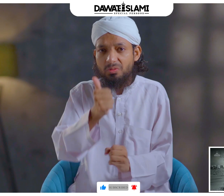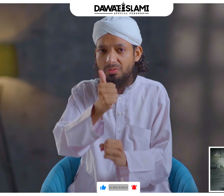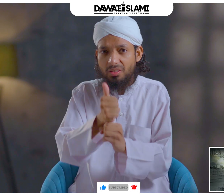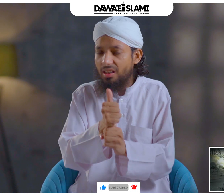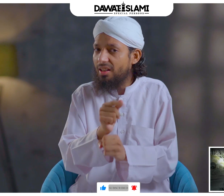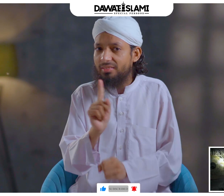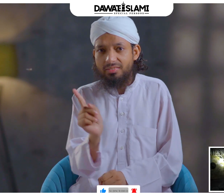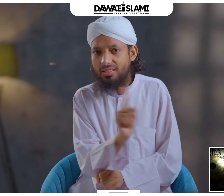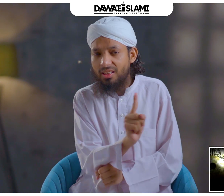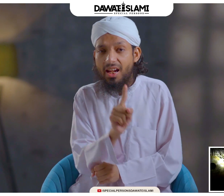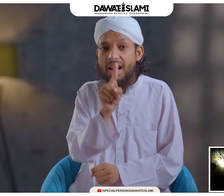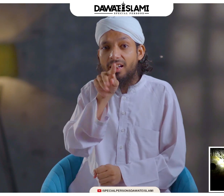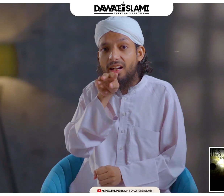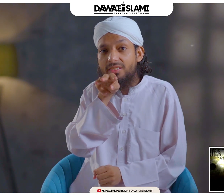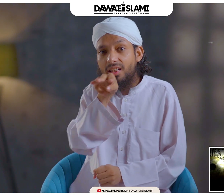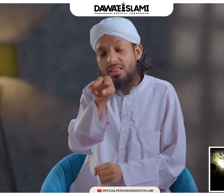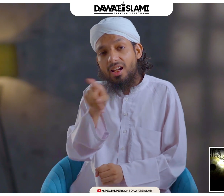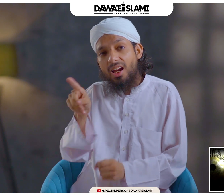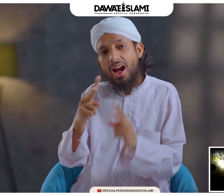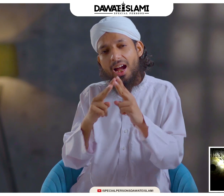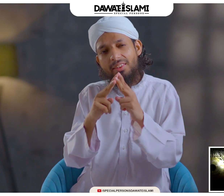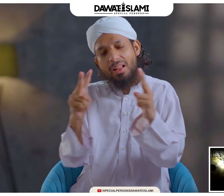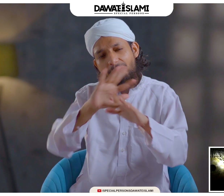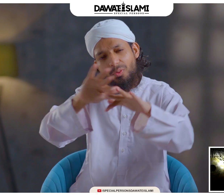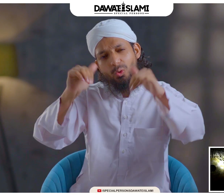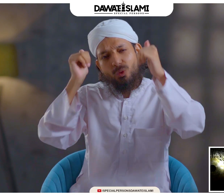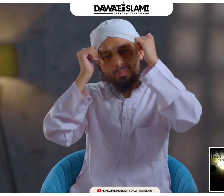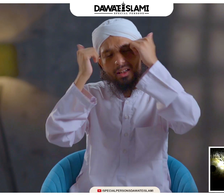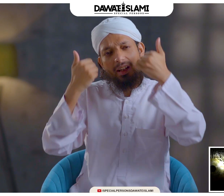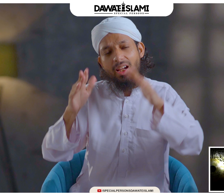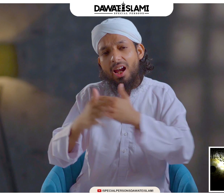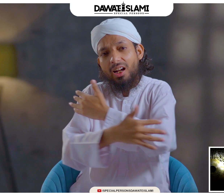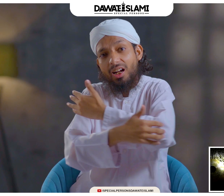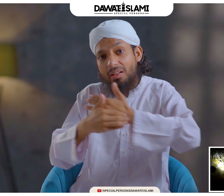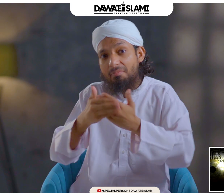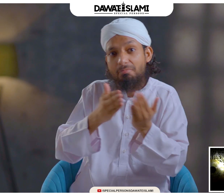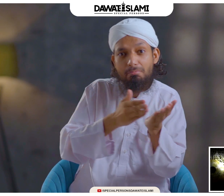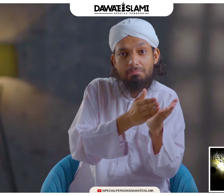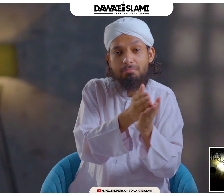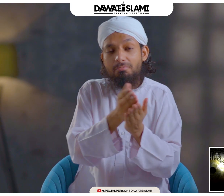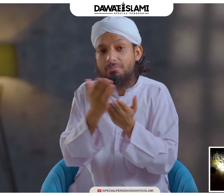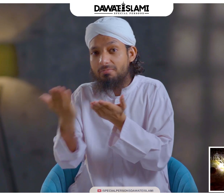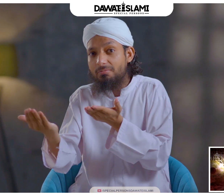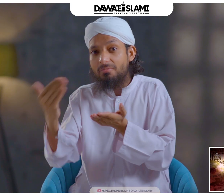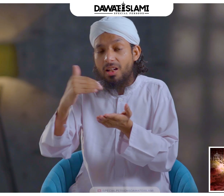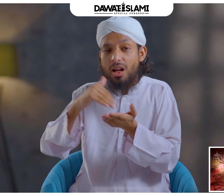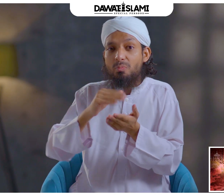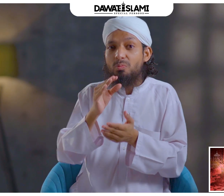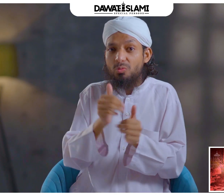تاب ہو کر کھڑے ہو گئے۔ عرض کی امیر المومنین، ایک ابو ذر نہیں، 1000 ابو ذر مدنی